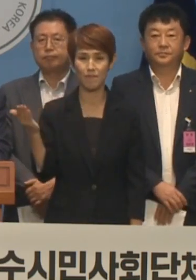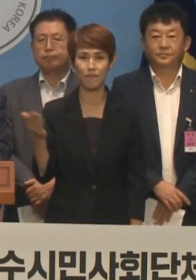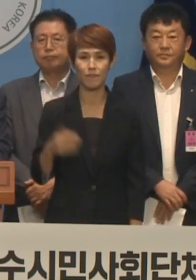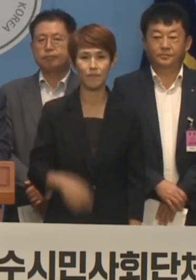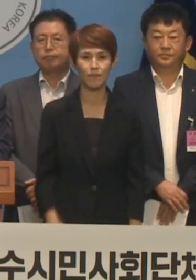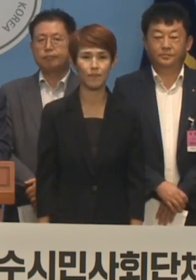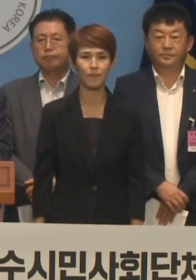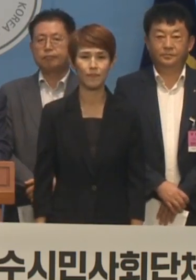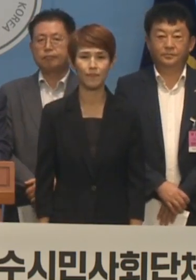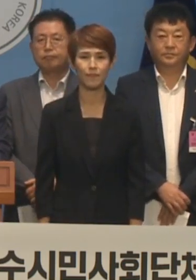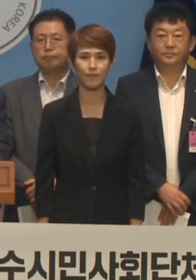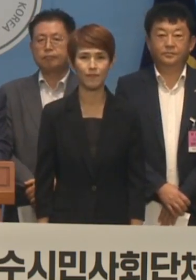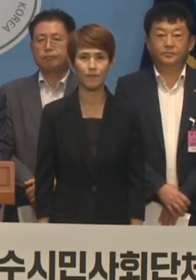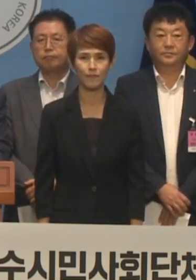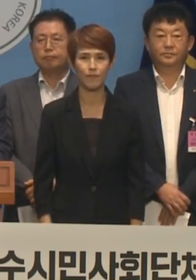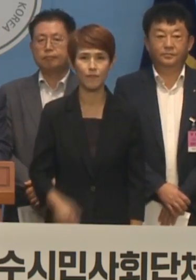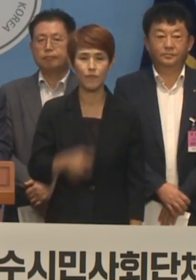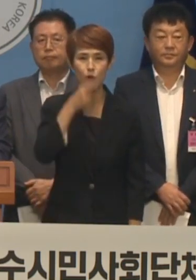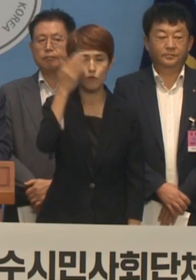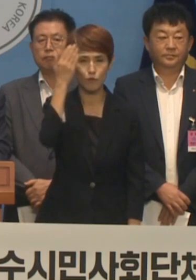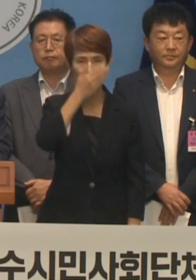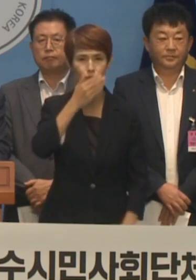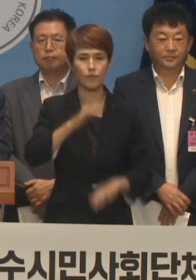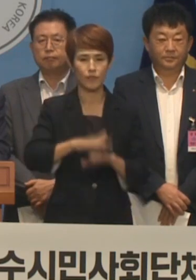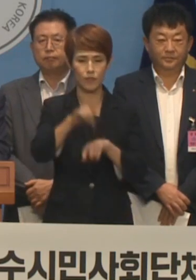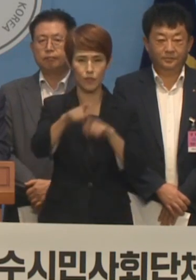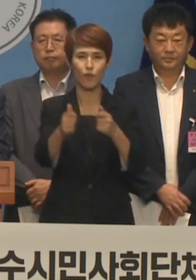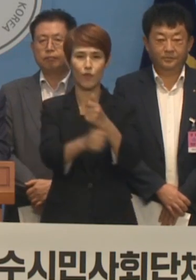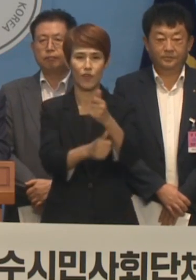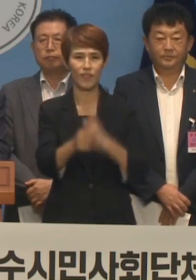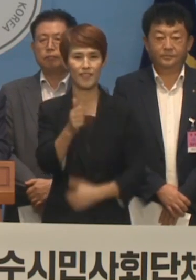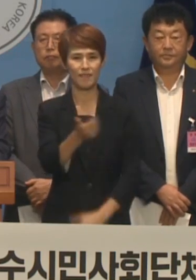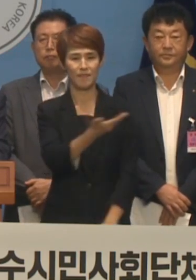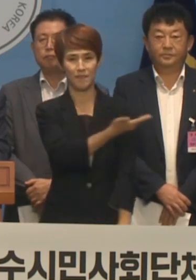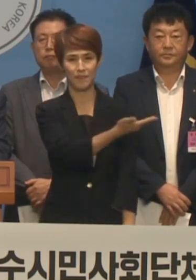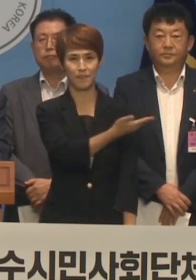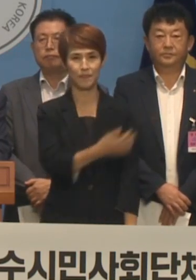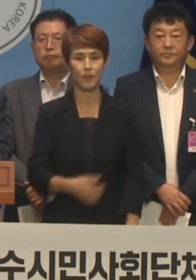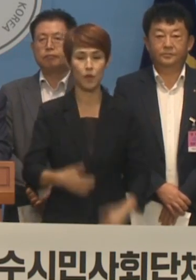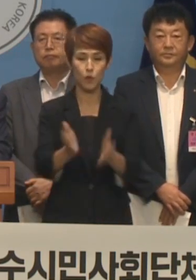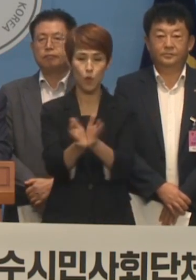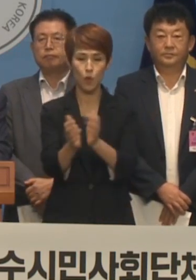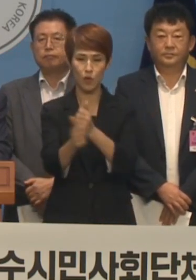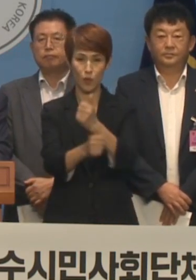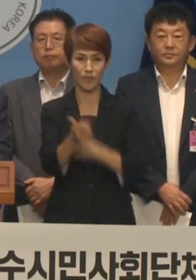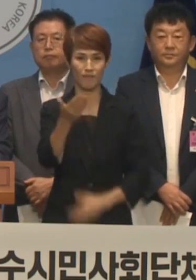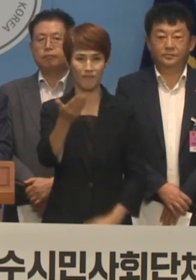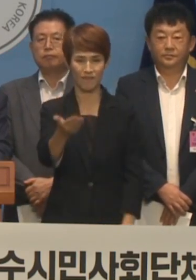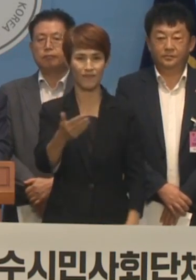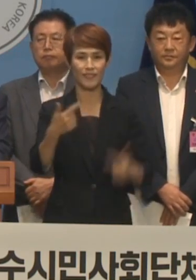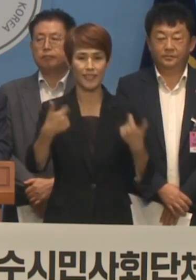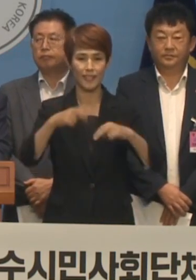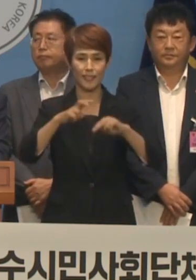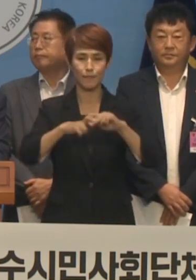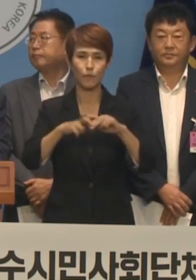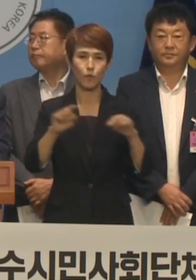여수사는 실천위원회 이상훈 이사장님 참석하셨습니다. 동의원회 정금희 상임고문님 참석해